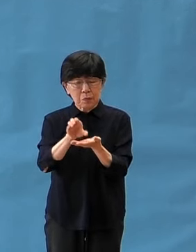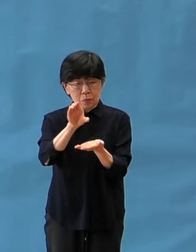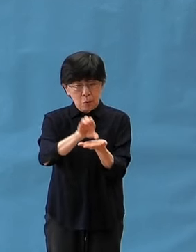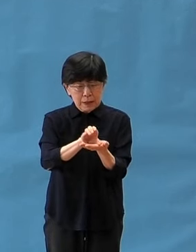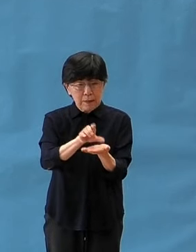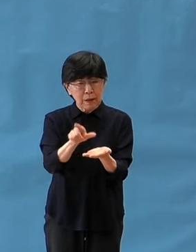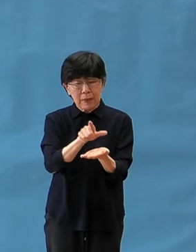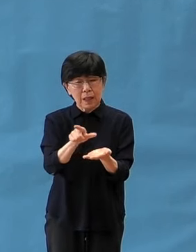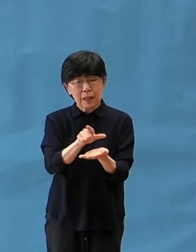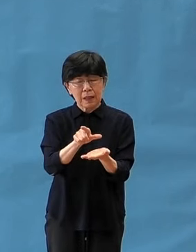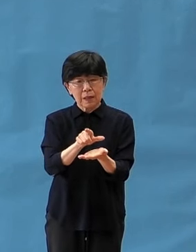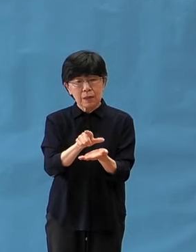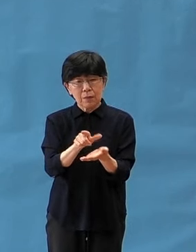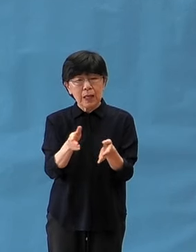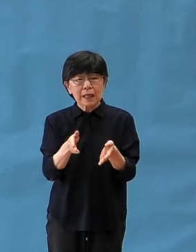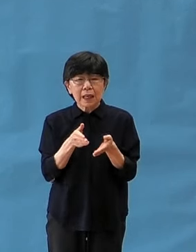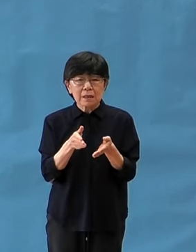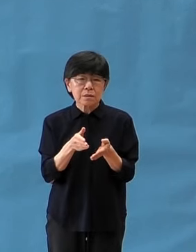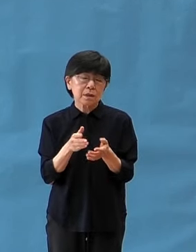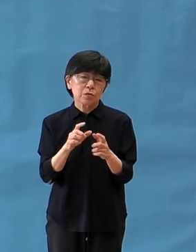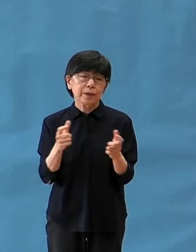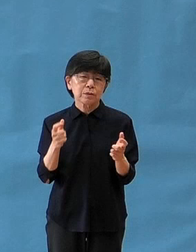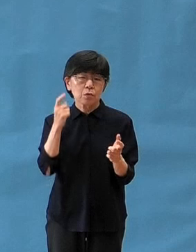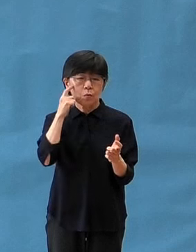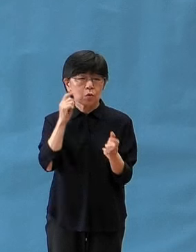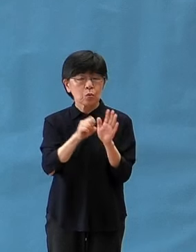まあ、効果あると思いますけど、あの